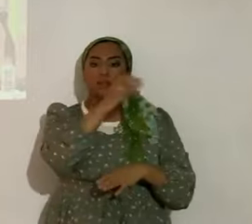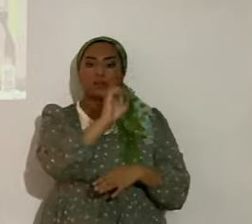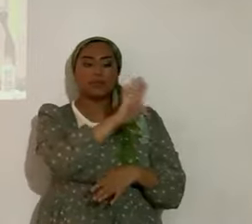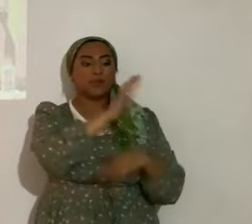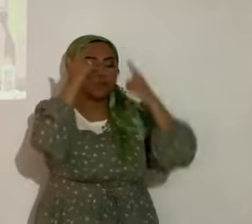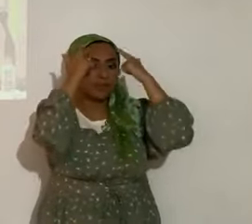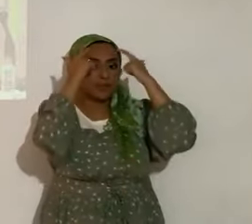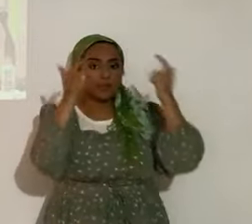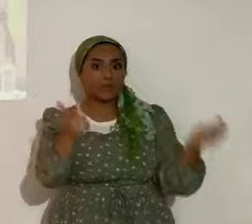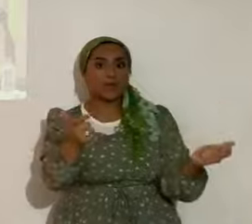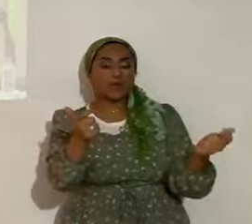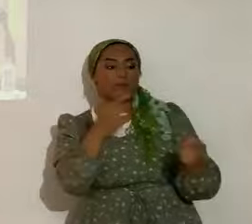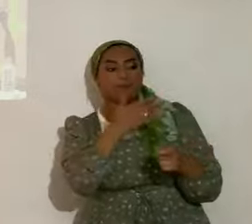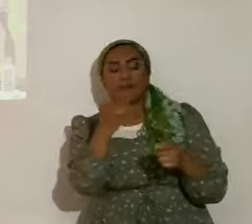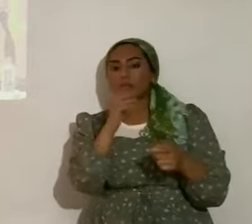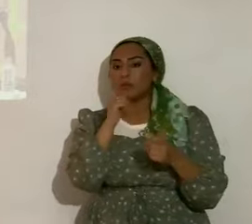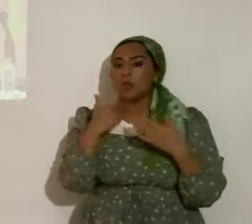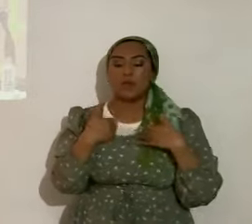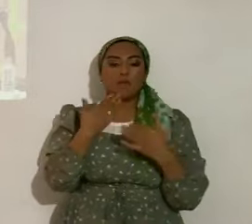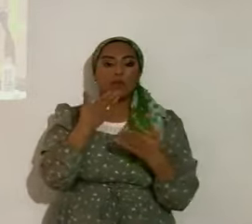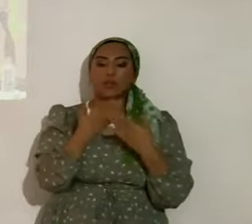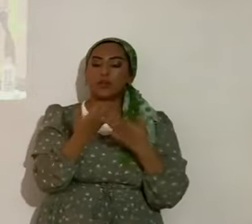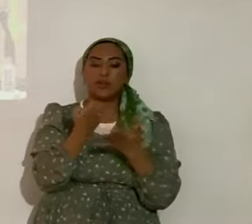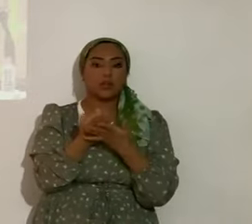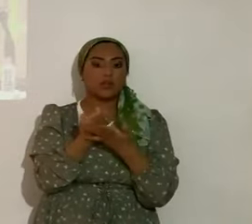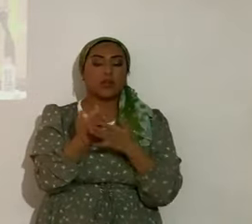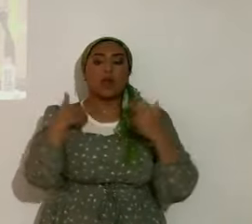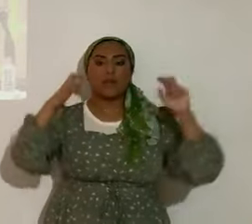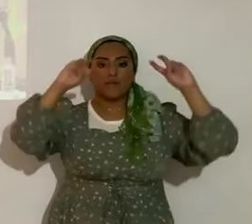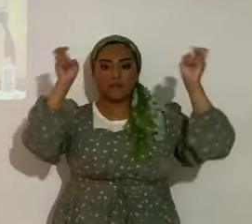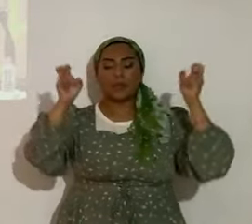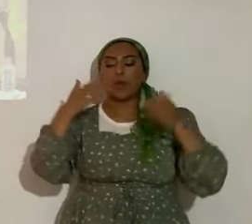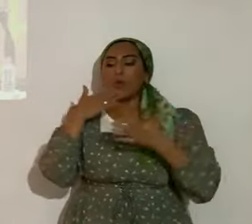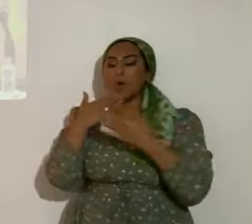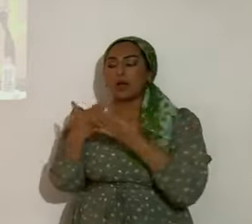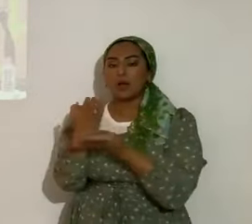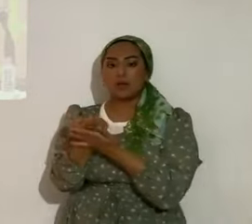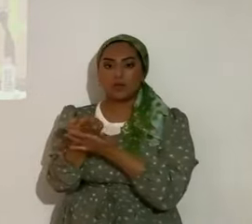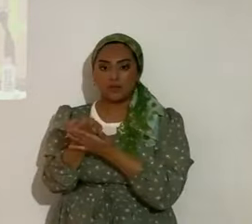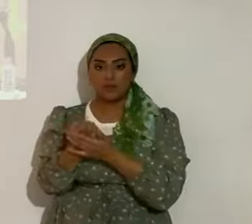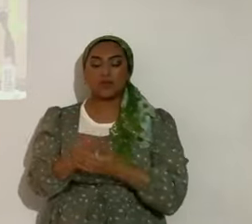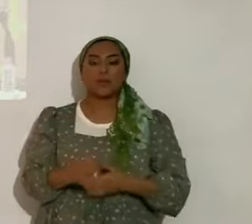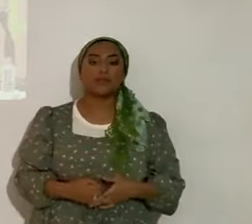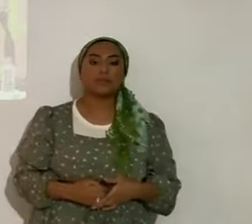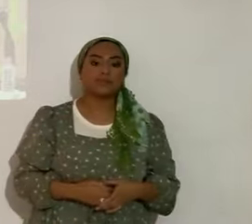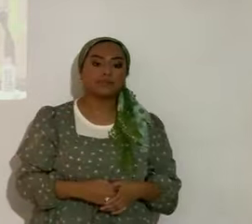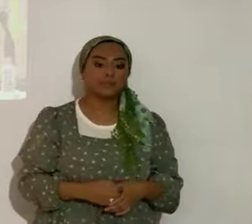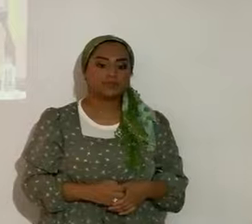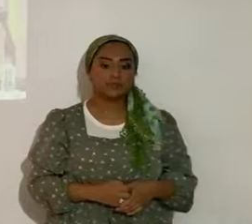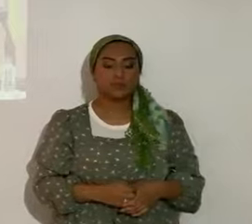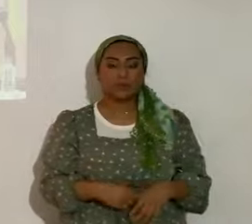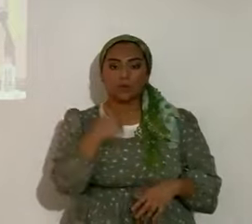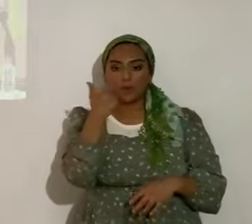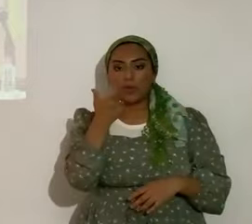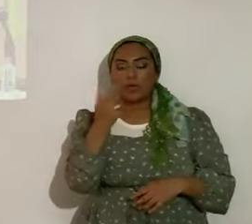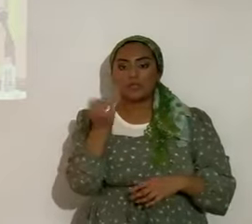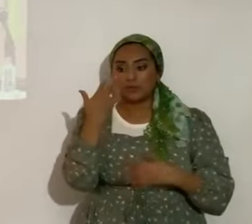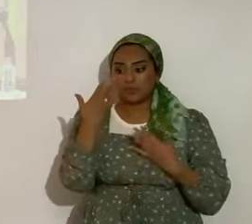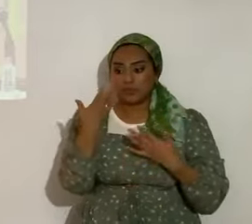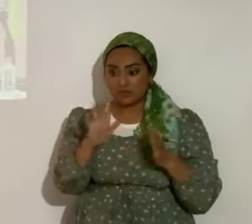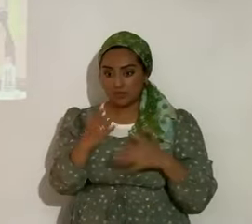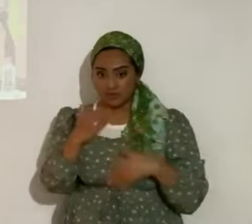orgullo, no tiene una economía sana. Hay un video que le titulé Economía Sana y Estabilidad Financiera. Véanlo después de